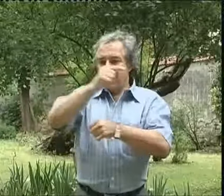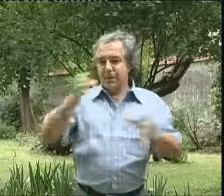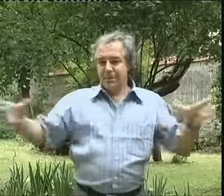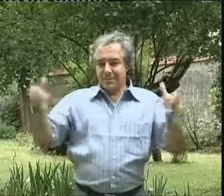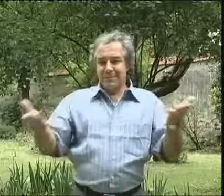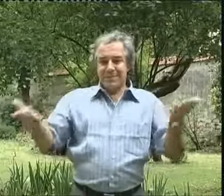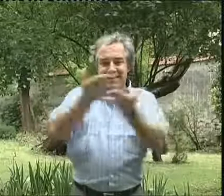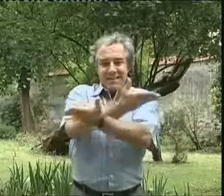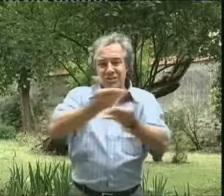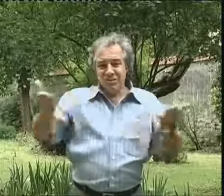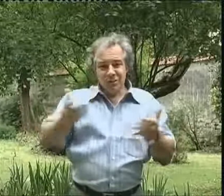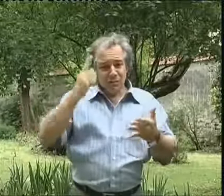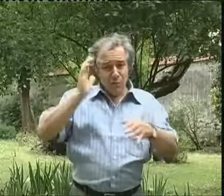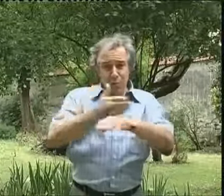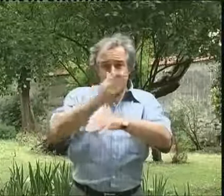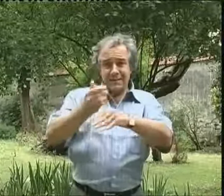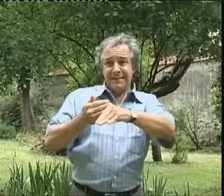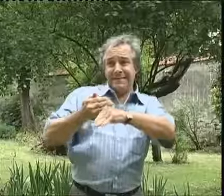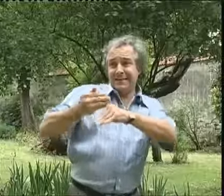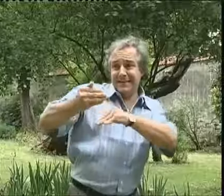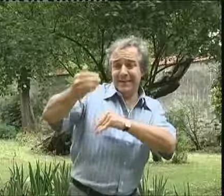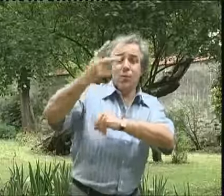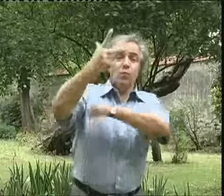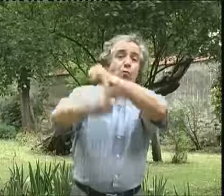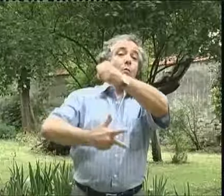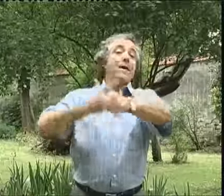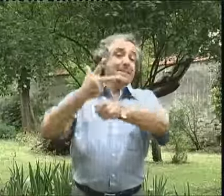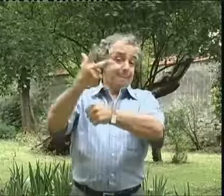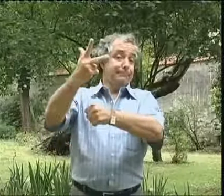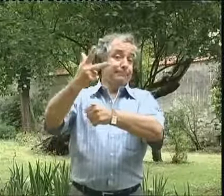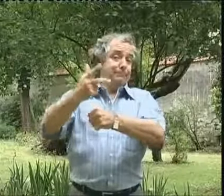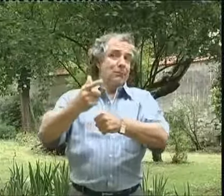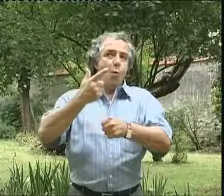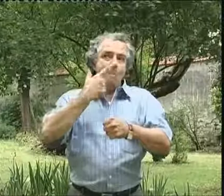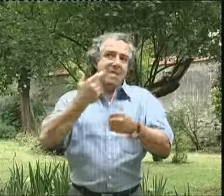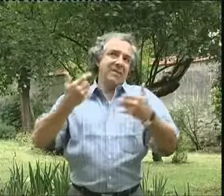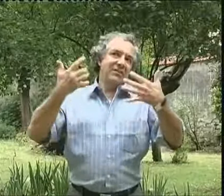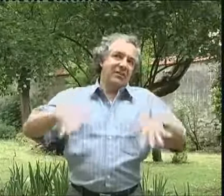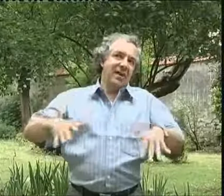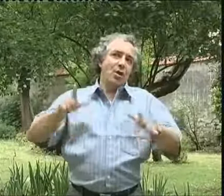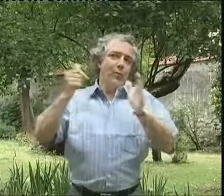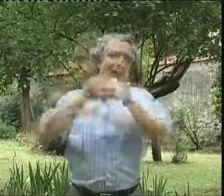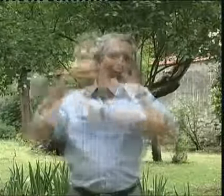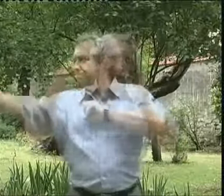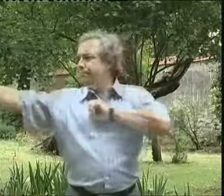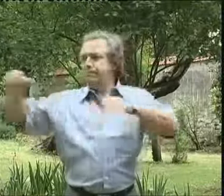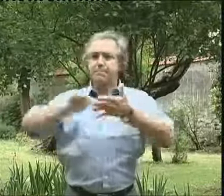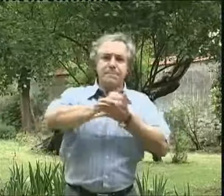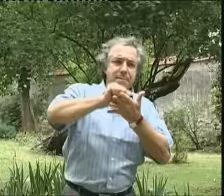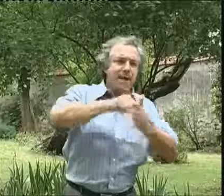d'information. Tous ces groupes ont échangé leurs travaux et ont décidé que le projet durerait 3 ans. Des mails se sont envoyés